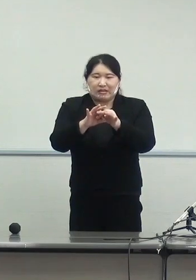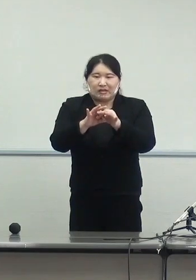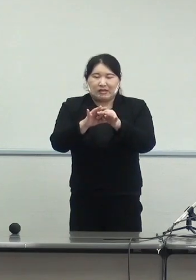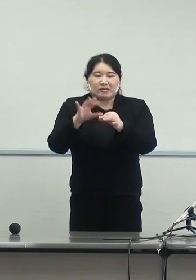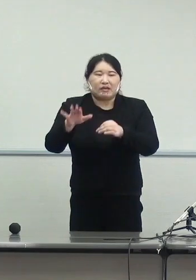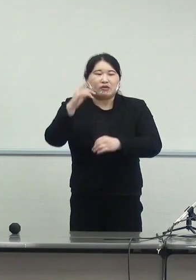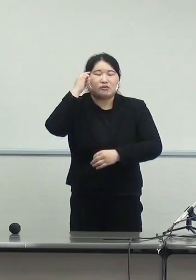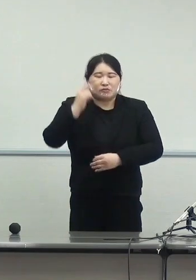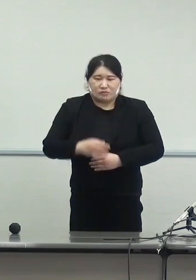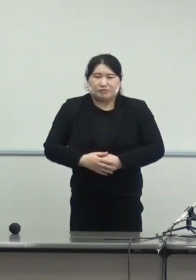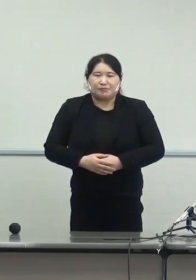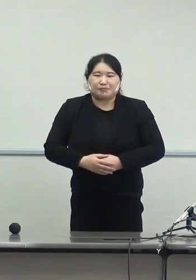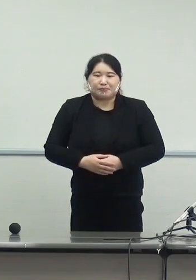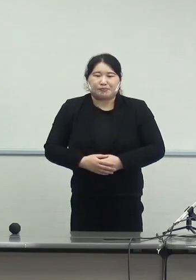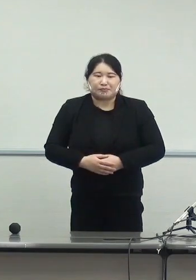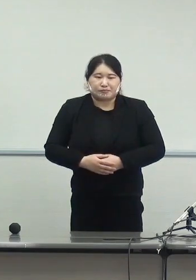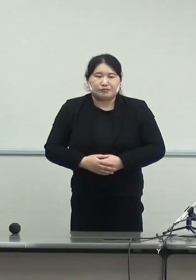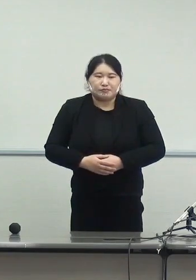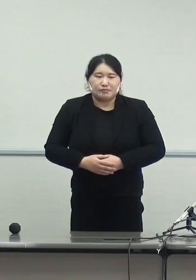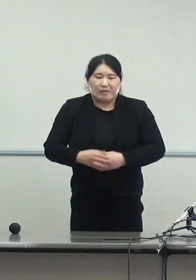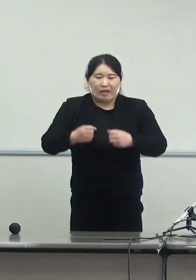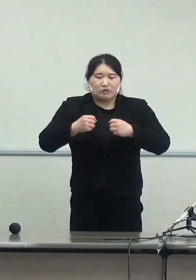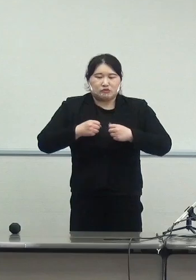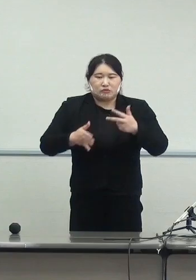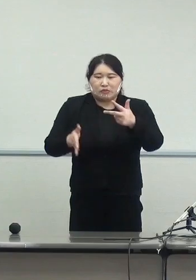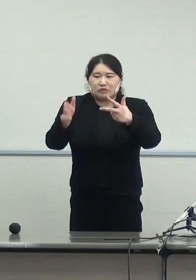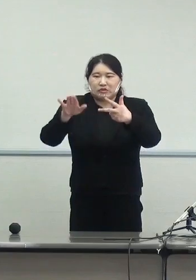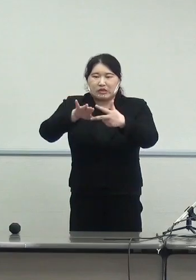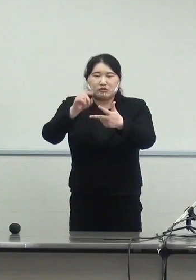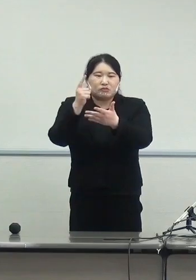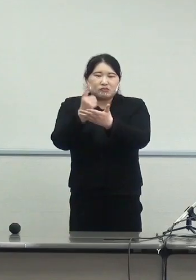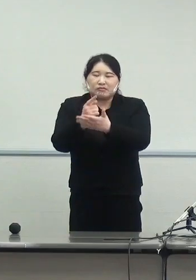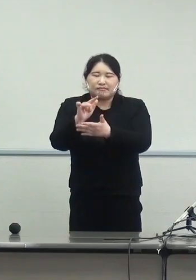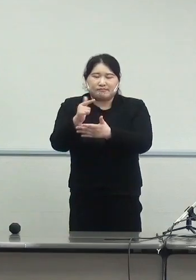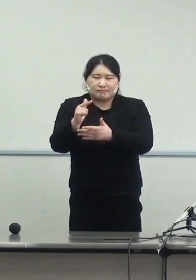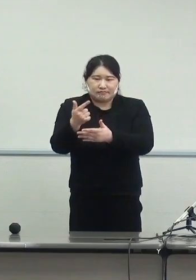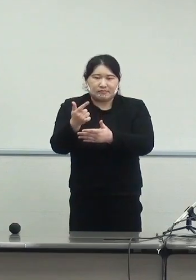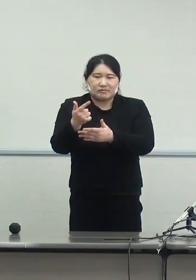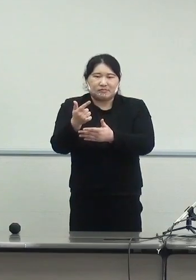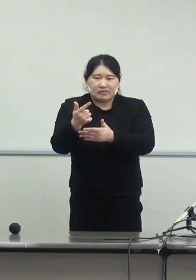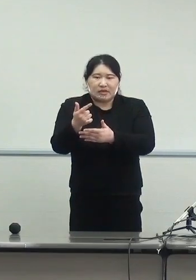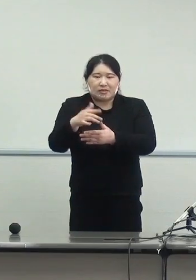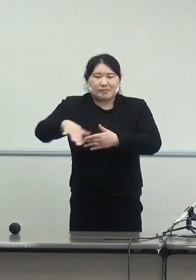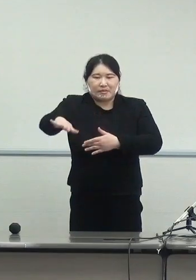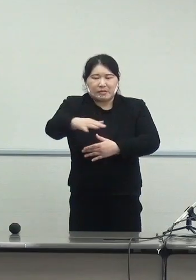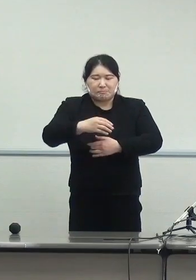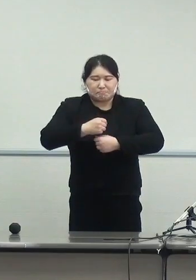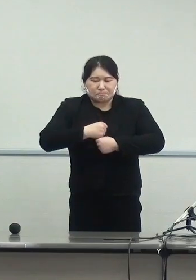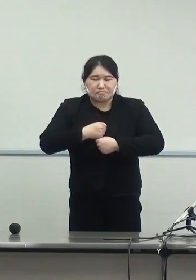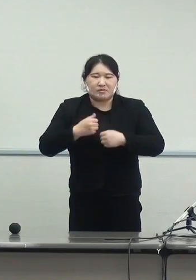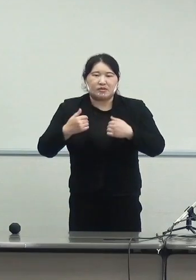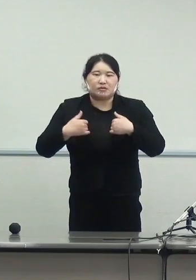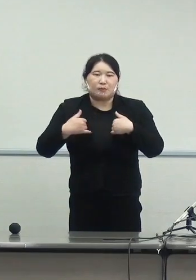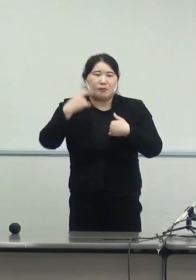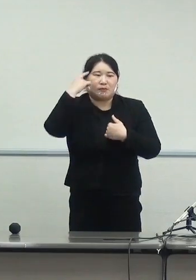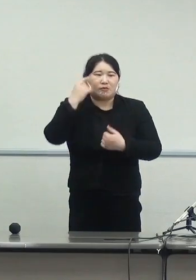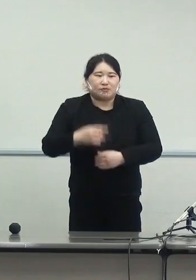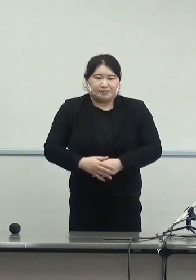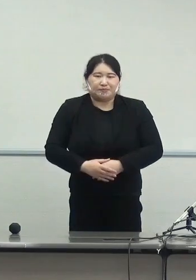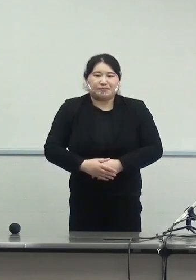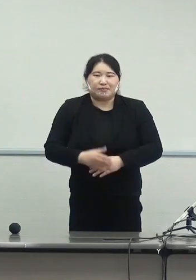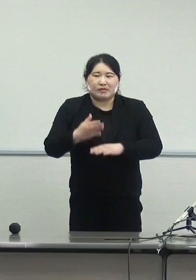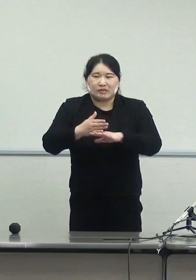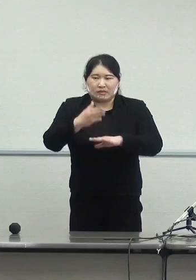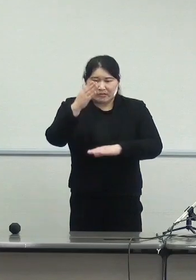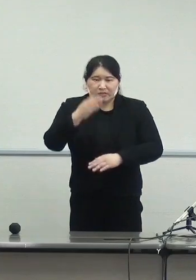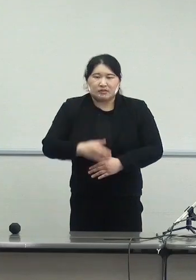これはもちろんこういった運動施設に限らない部分がありますので、そこはご留意ぜひいただきたいと思います。 ありがとう